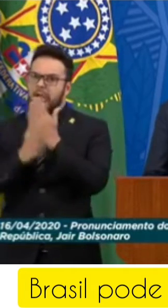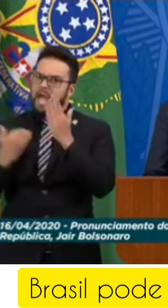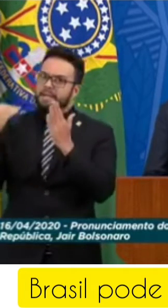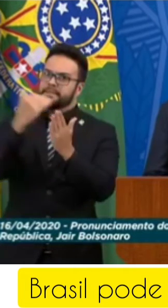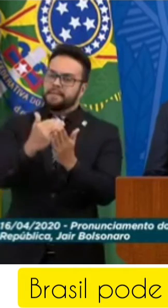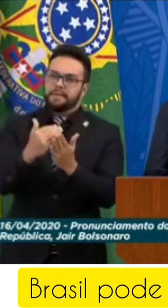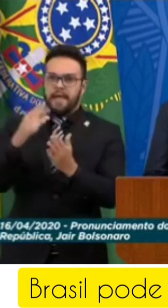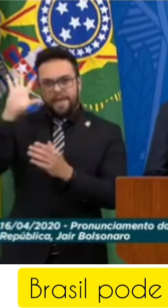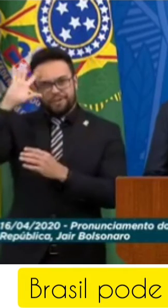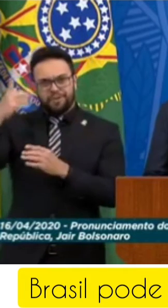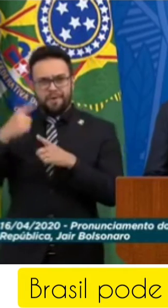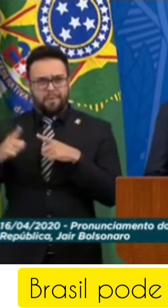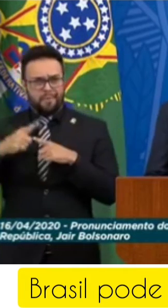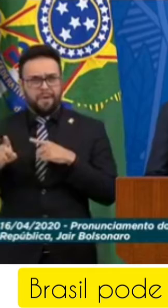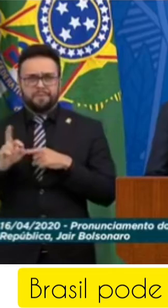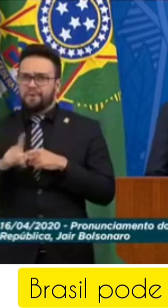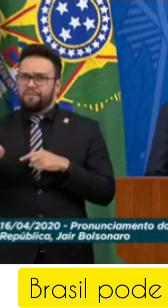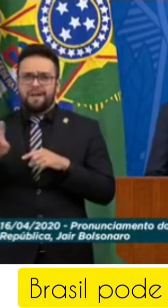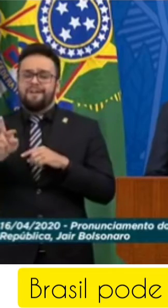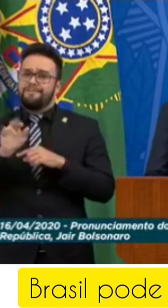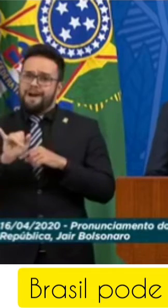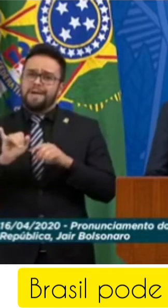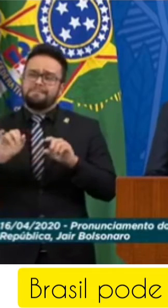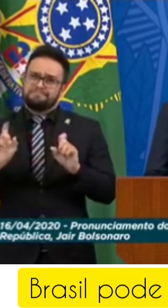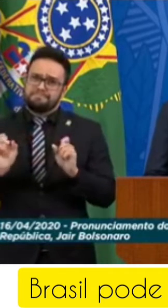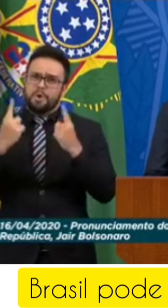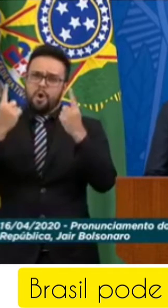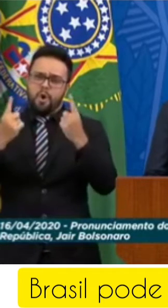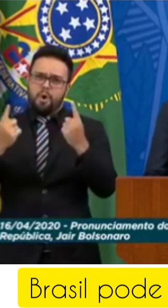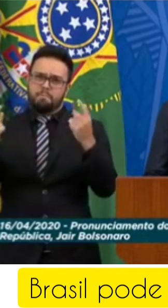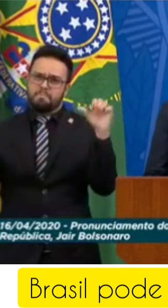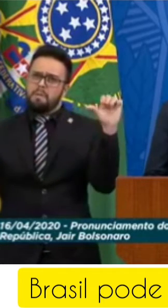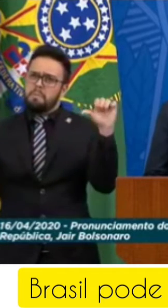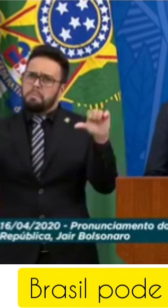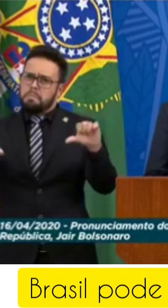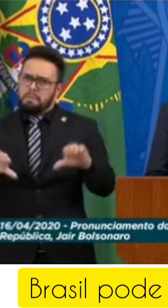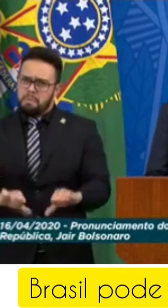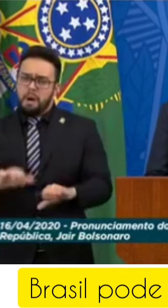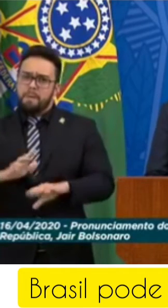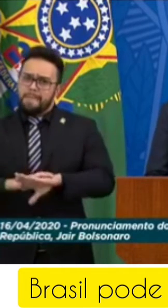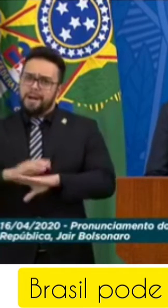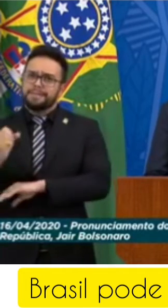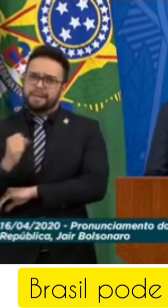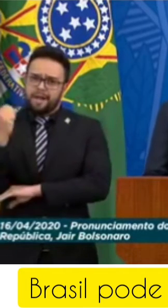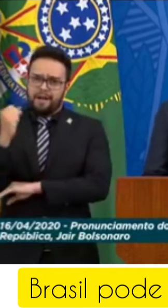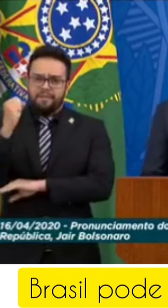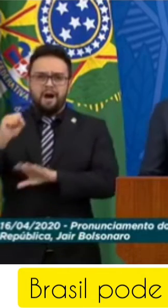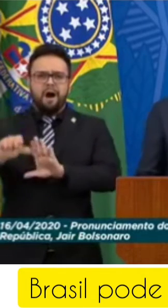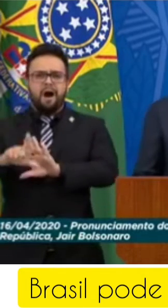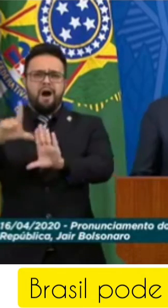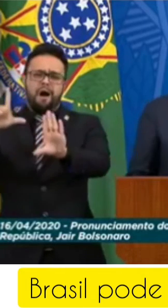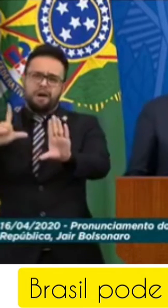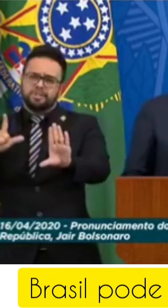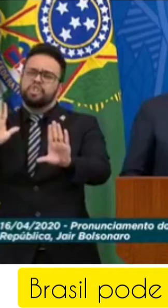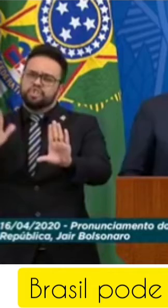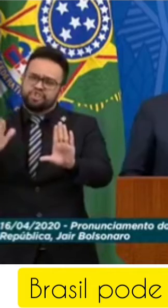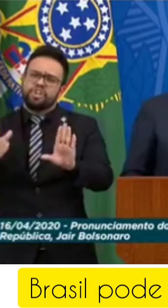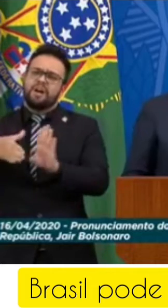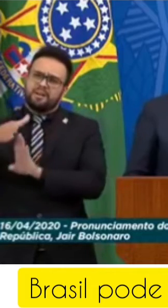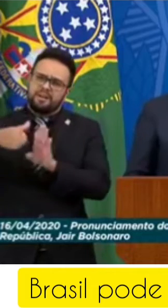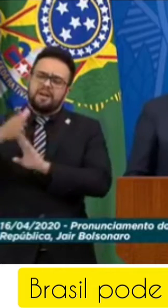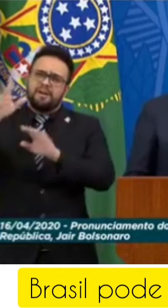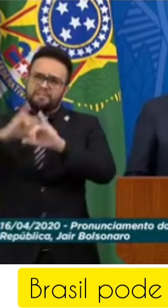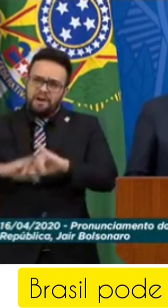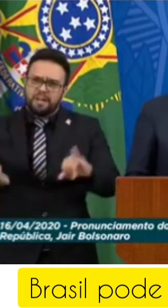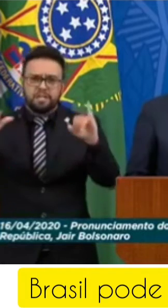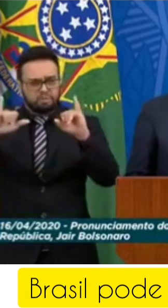pelo contrário, se agravará. E como venho dizendo desde há muito, e tenho certeza,